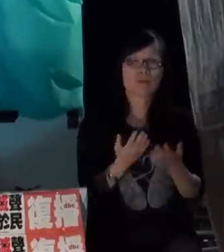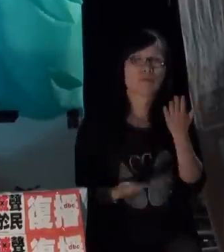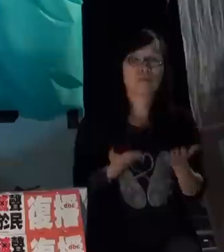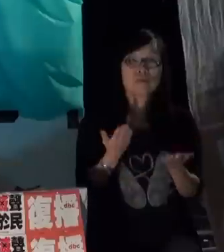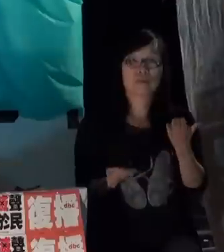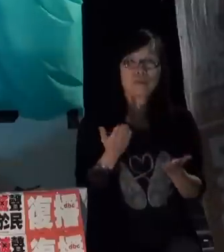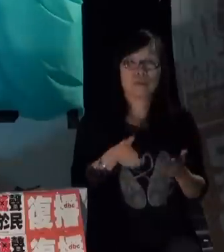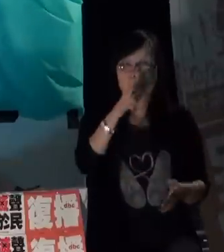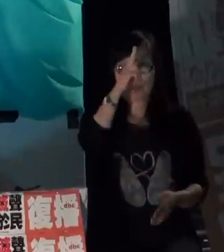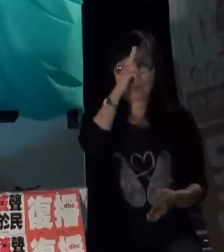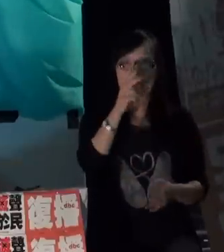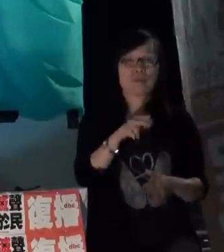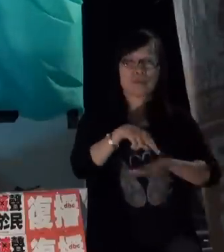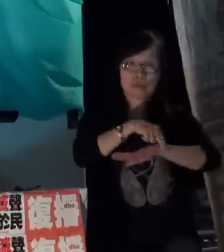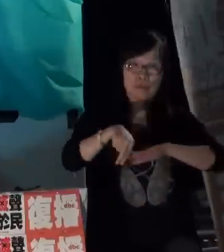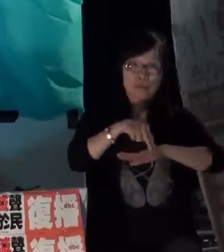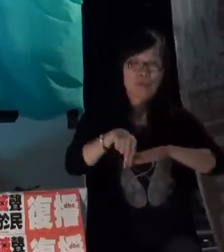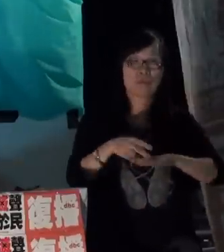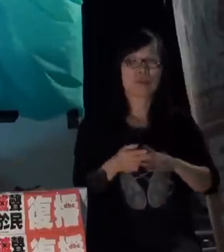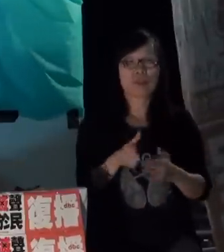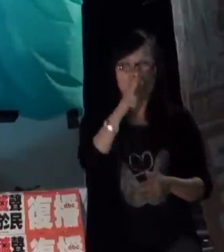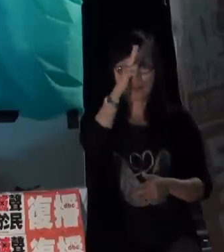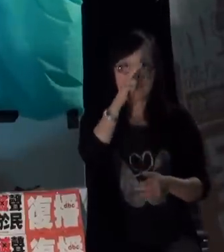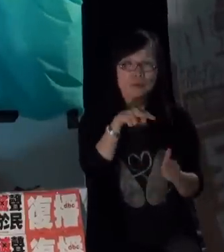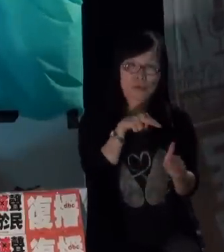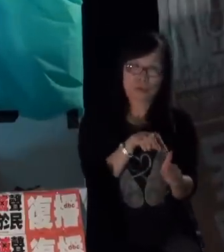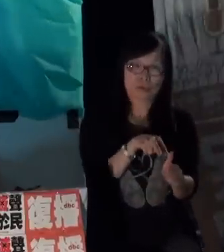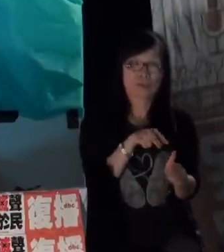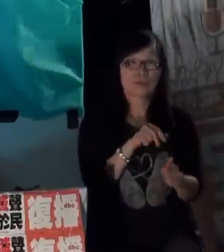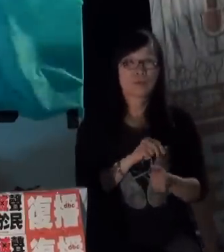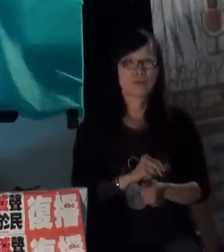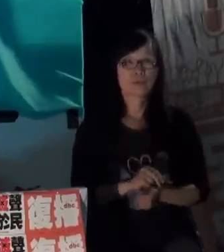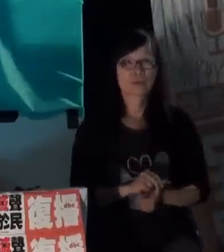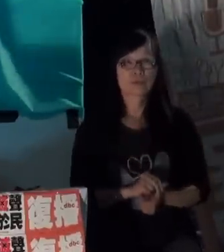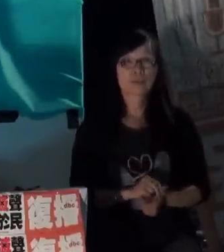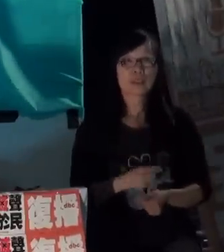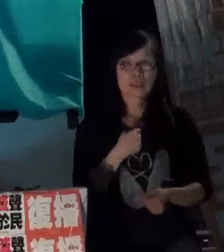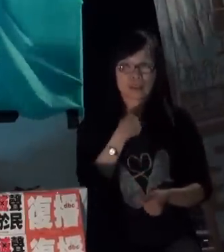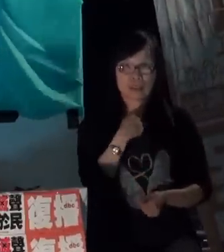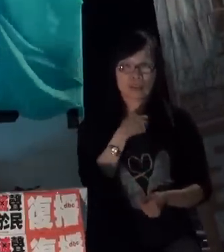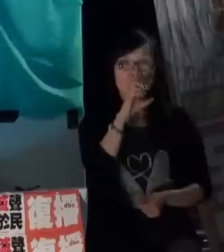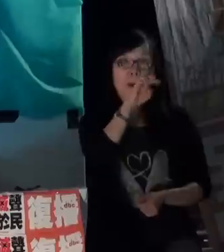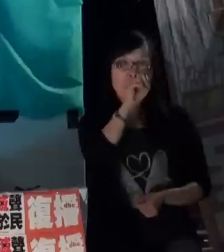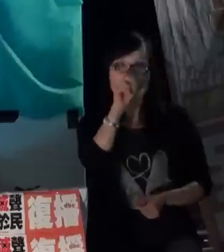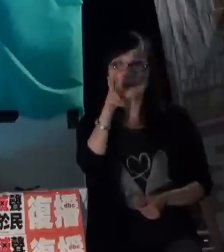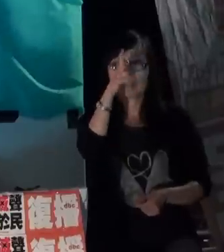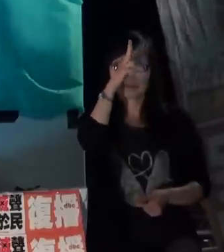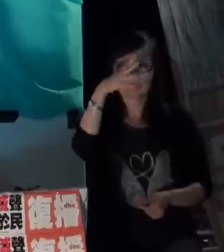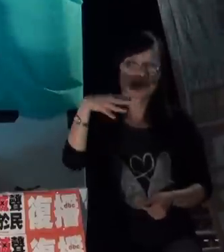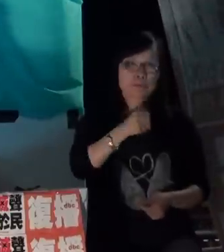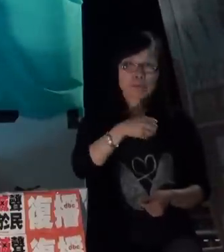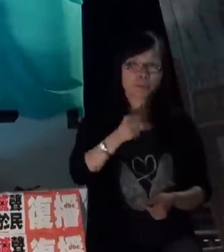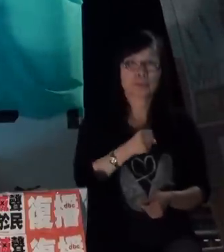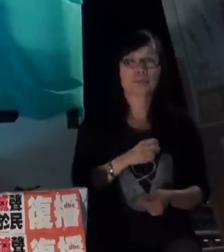係政府政策，或者政府嘅管治，都要問下特首，一係就唔準，或者